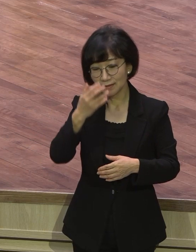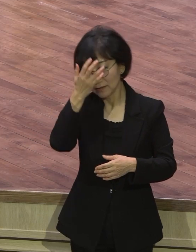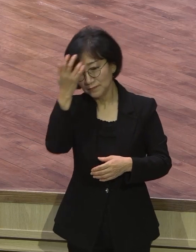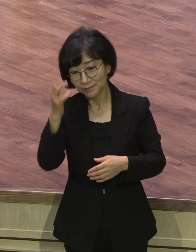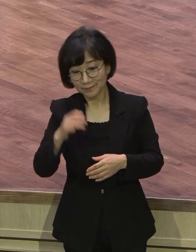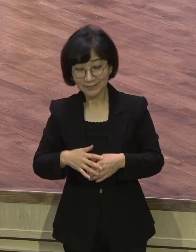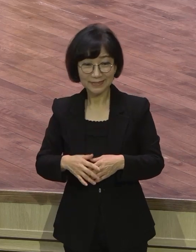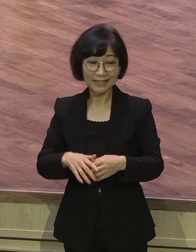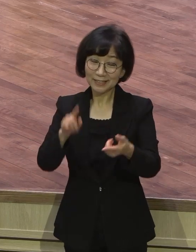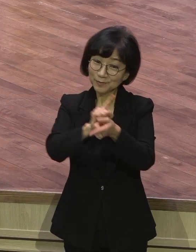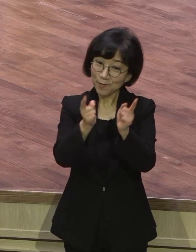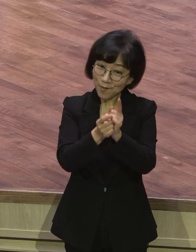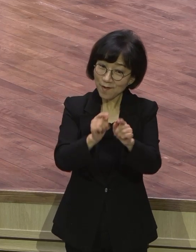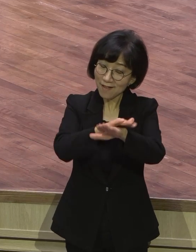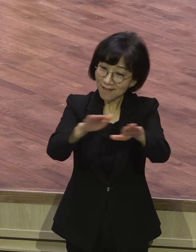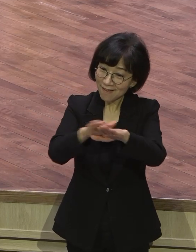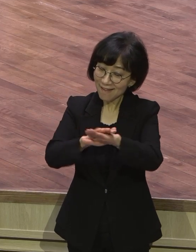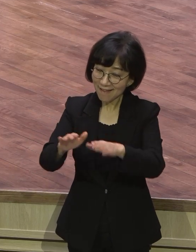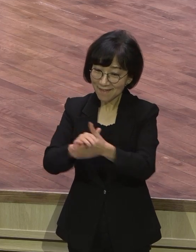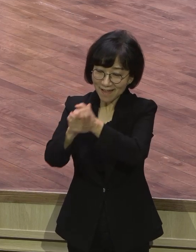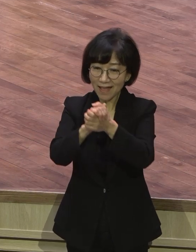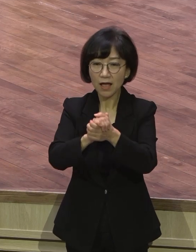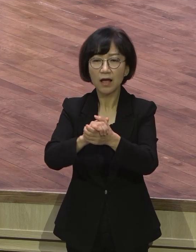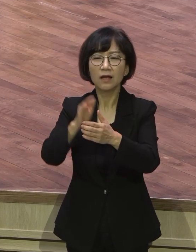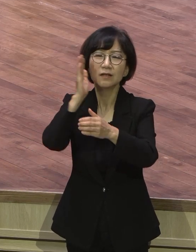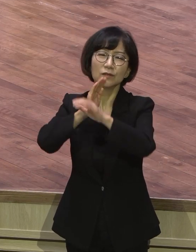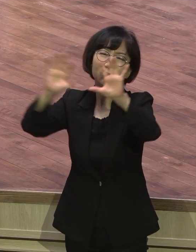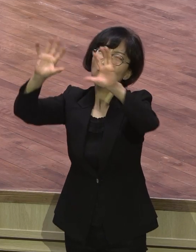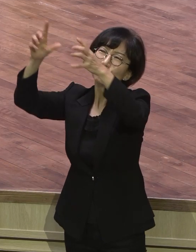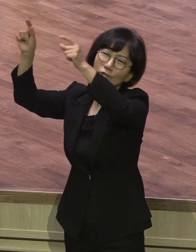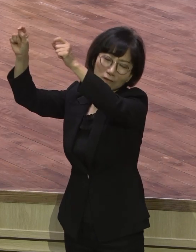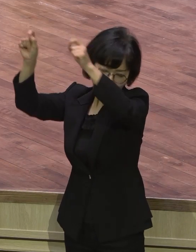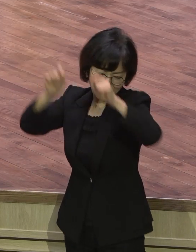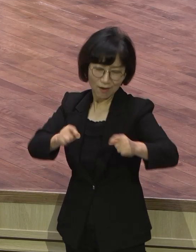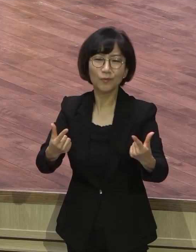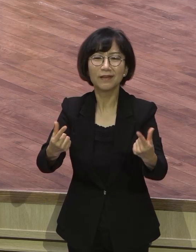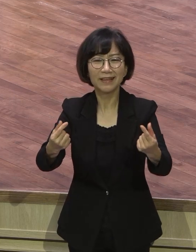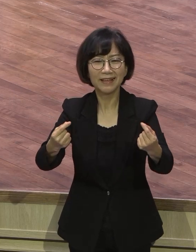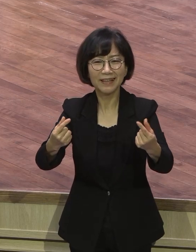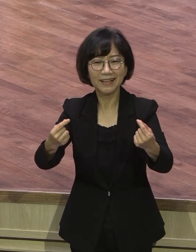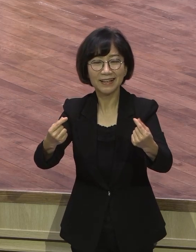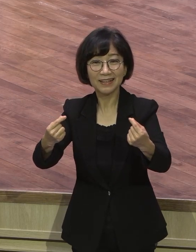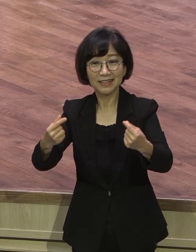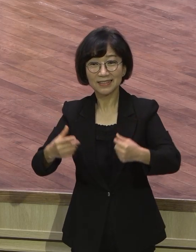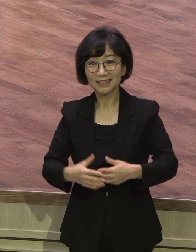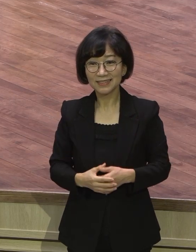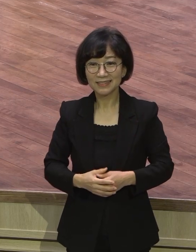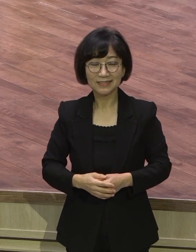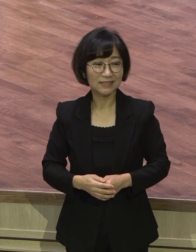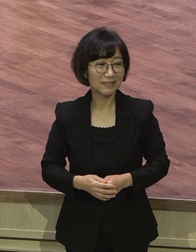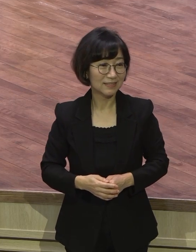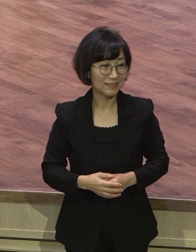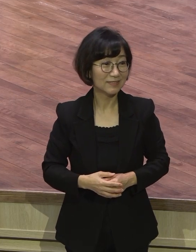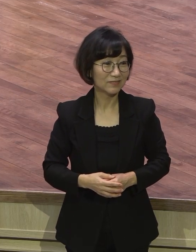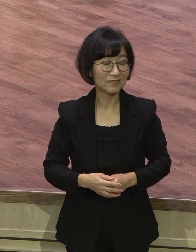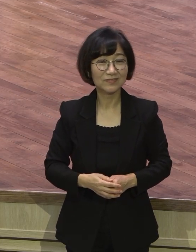이렇게 되면 천국입니다. 가정도, 교회도, 여러분이 살고 있는 현장도 다 천국이 되어버려요. 그냥.